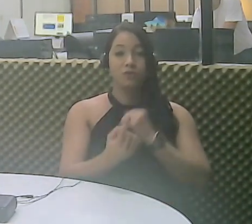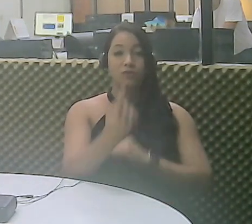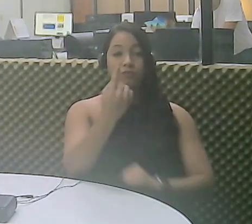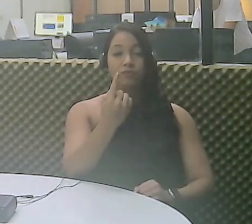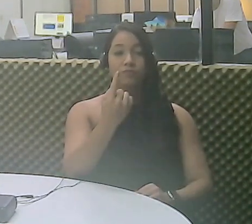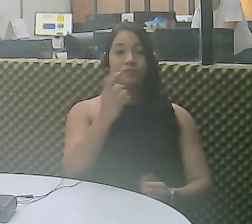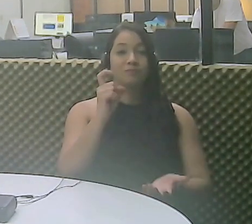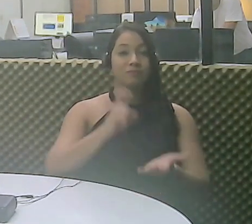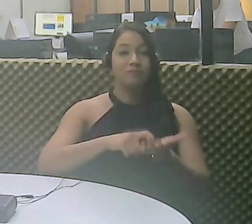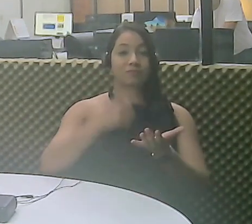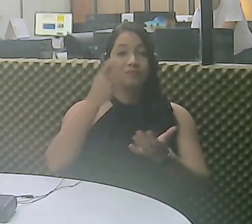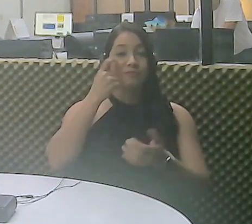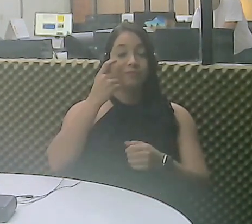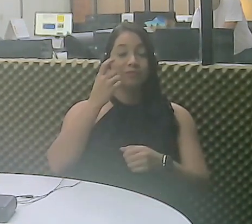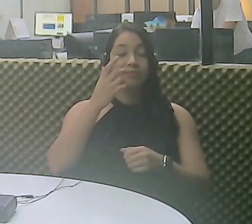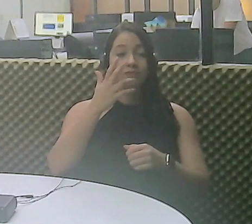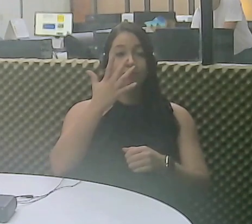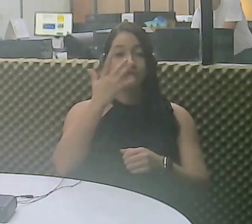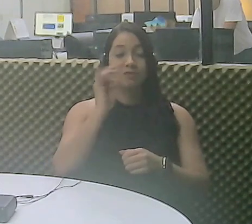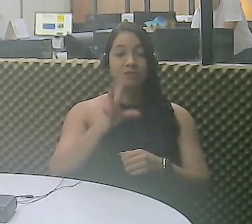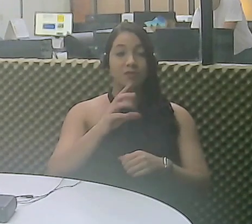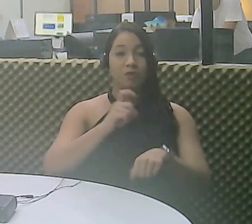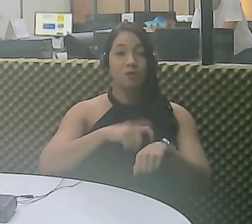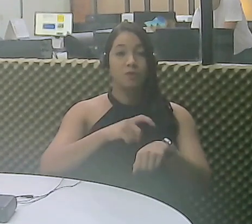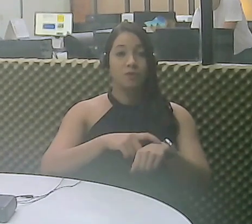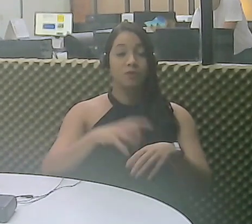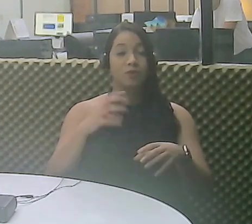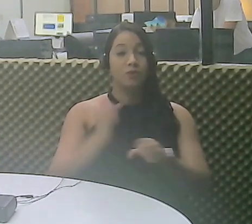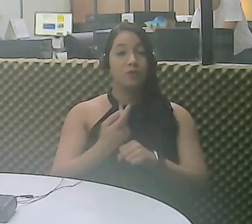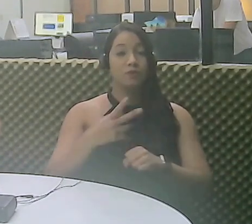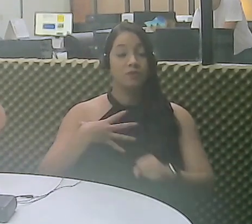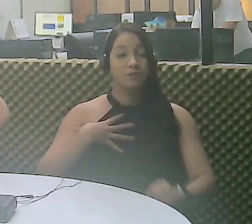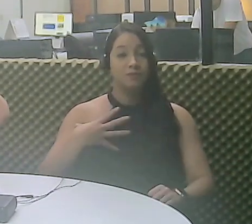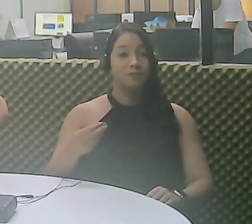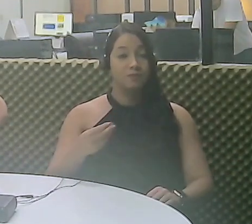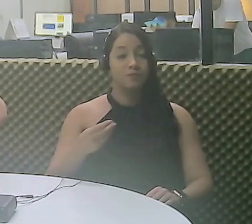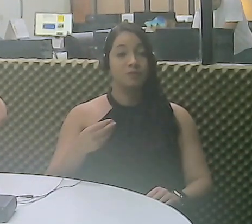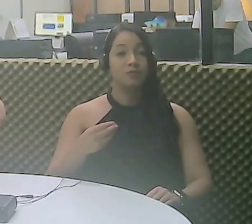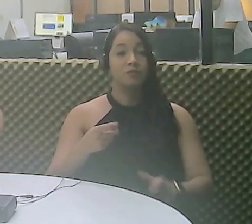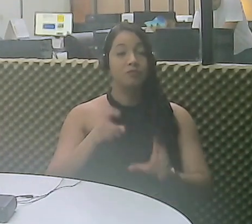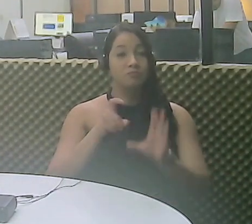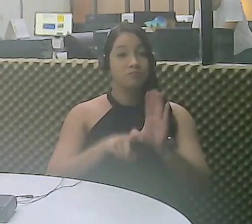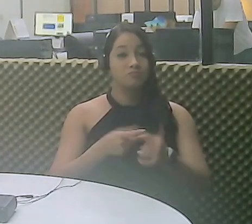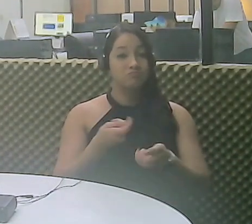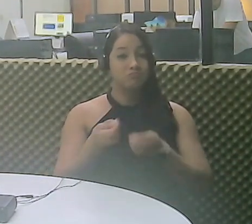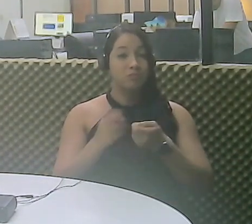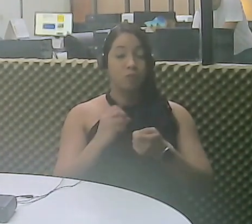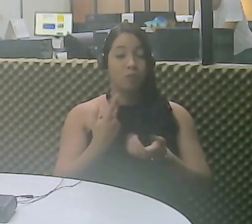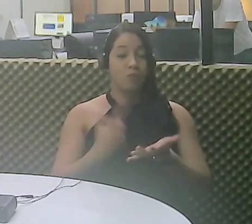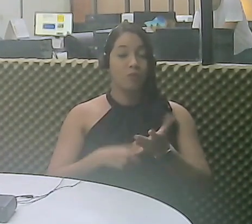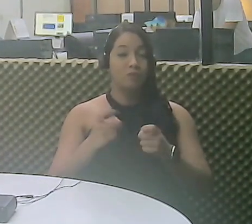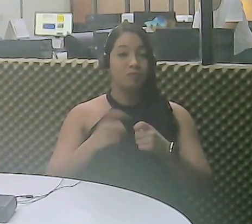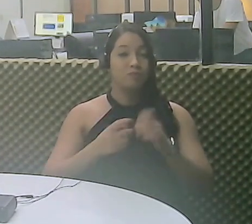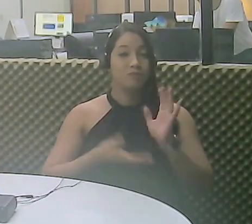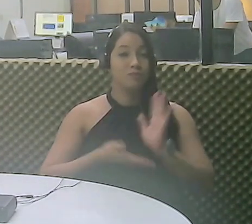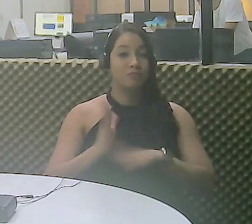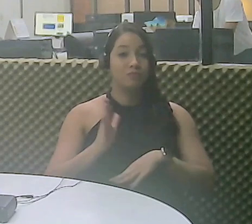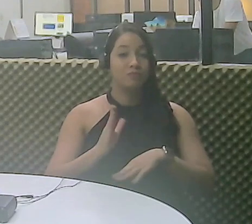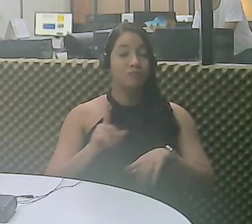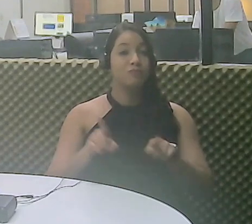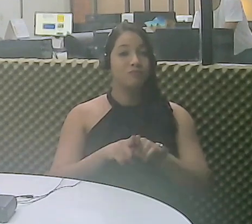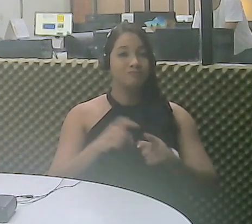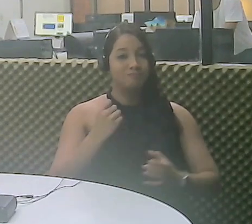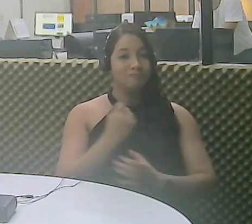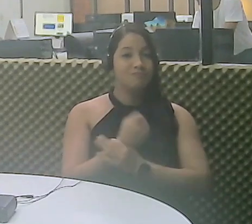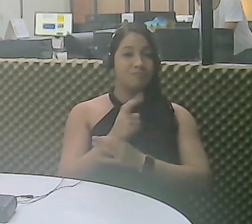Você clica e acompanha horários da coleta de lixo, matrículas e notas dos filhos, negocia débitos ou marca uma consulta. E tem